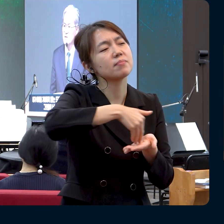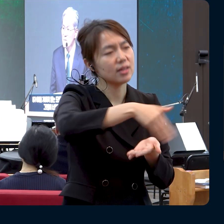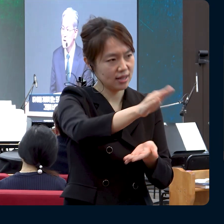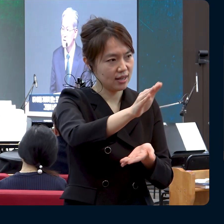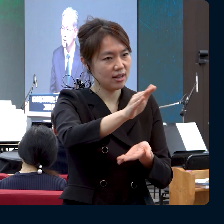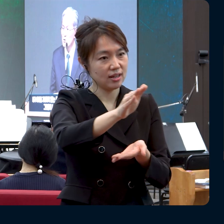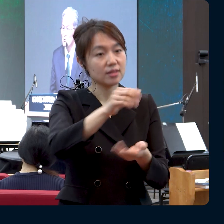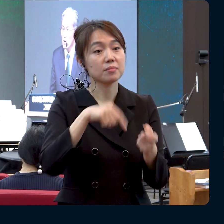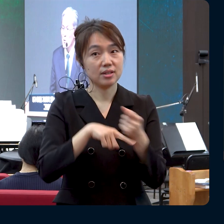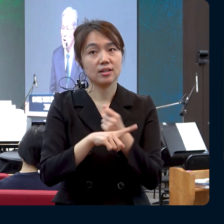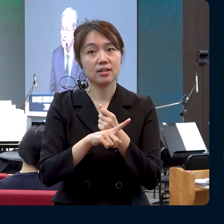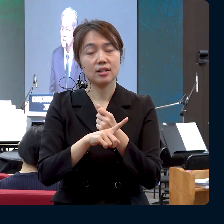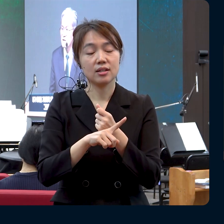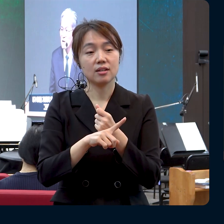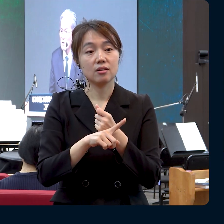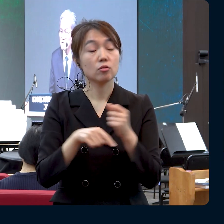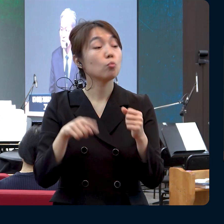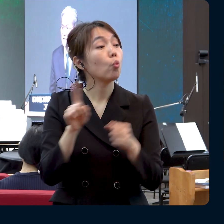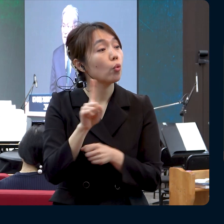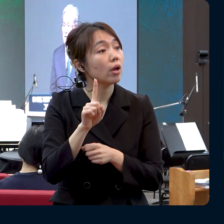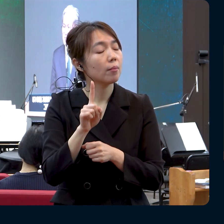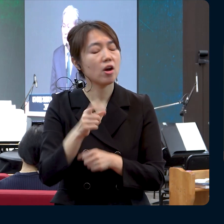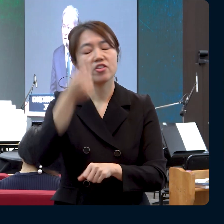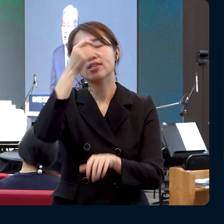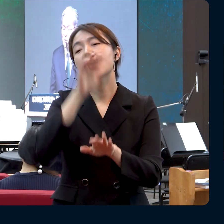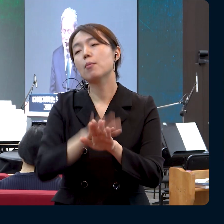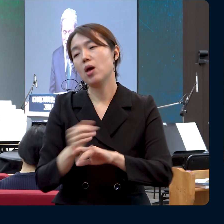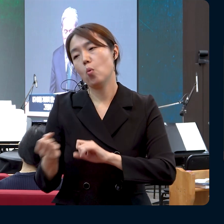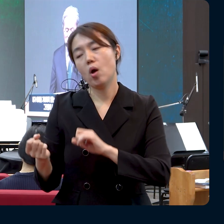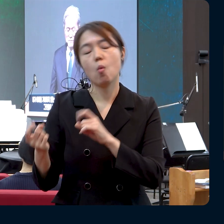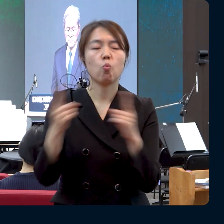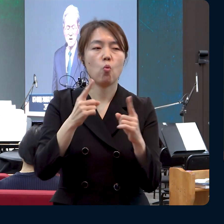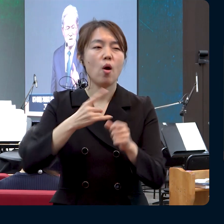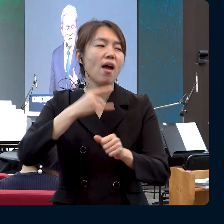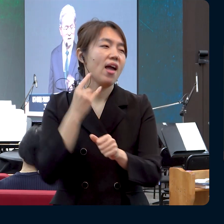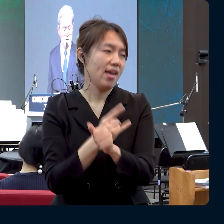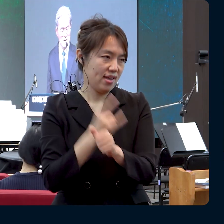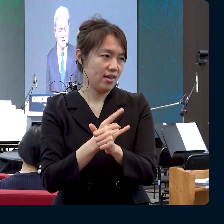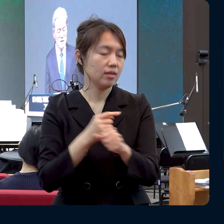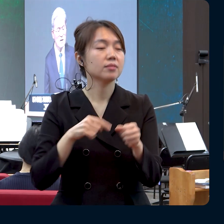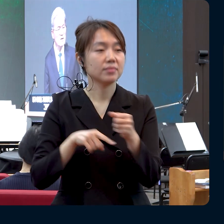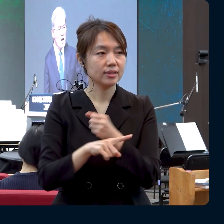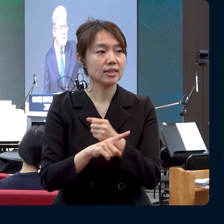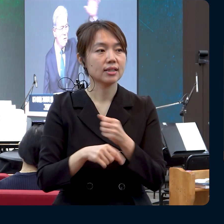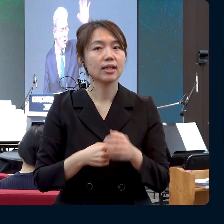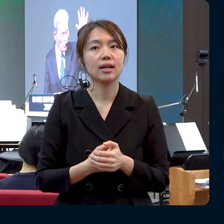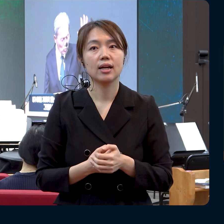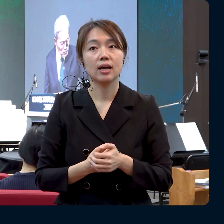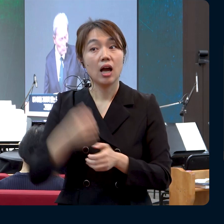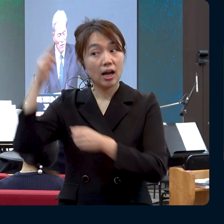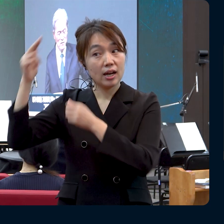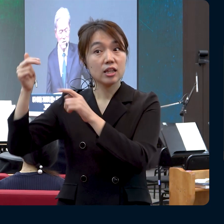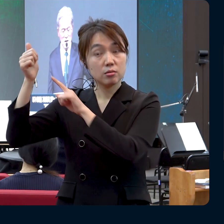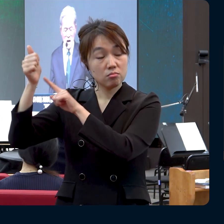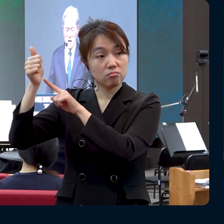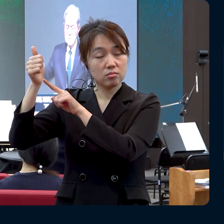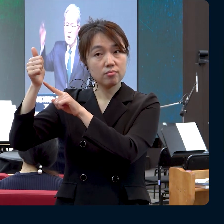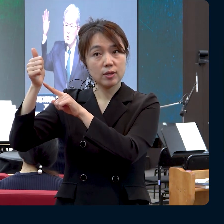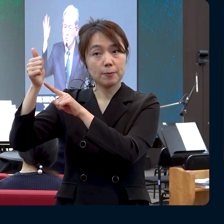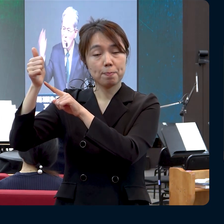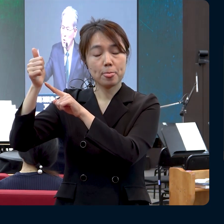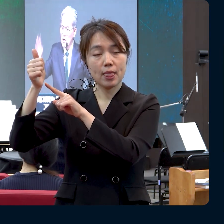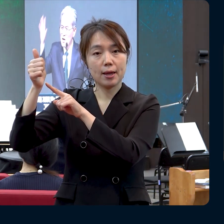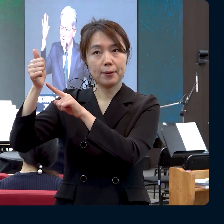말해서 예배를 회복하시겠다고 하는 거예요. 예배를 회복하시겠다. 예배의 회복으로부터